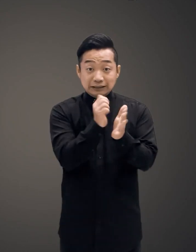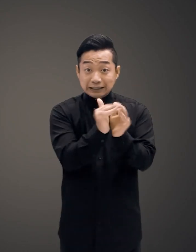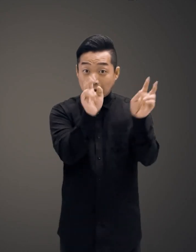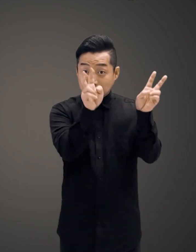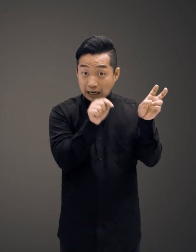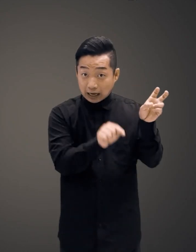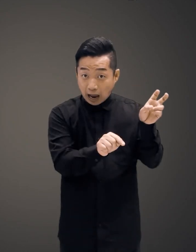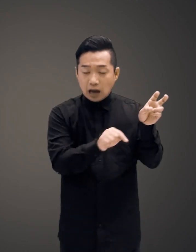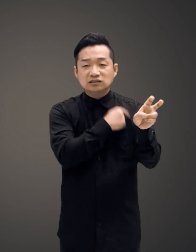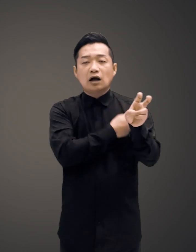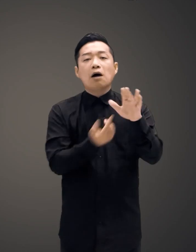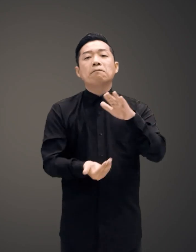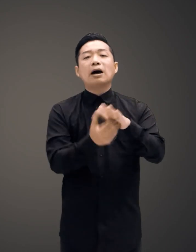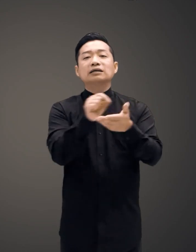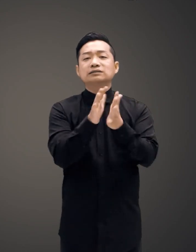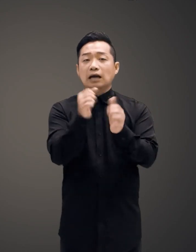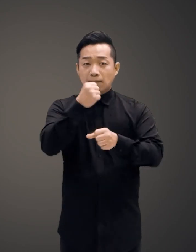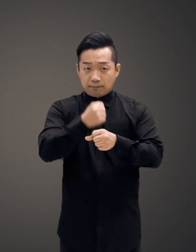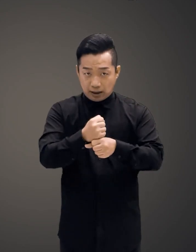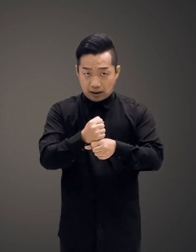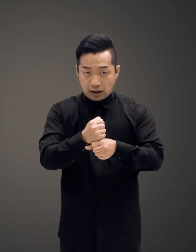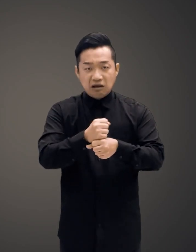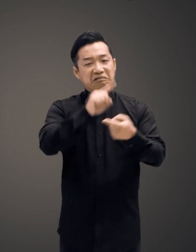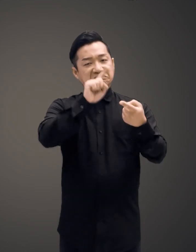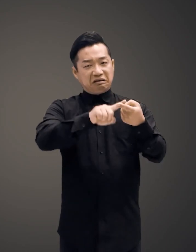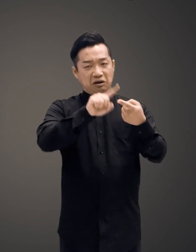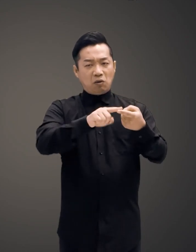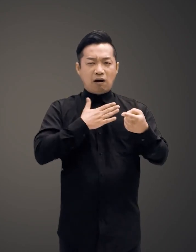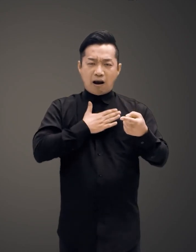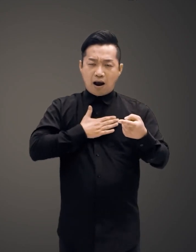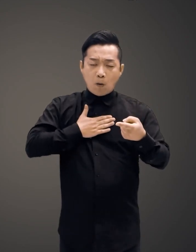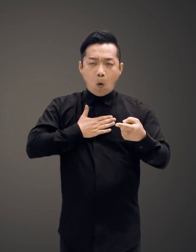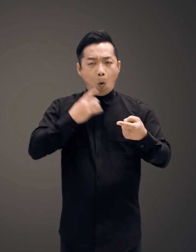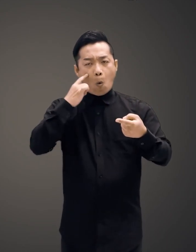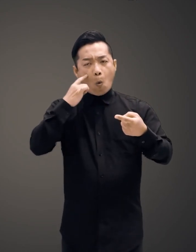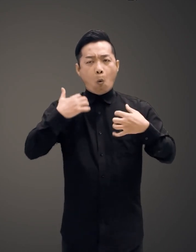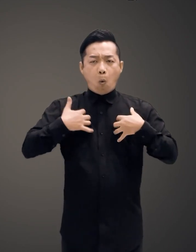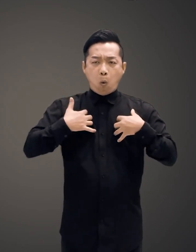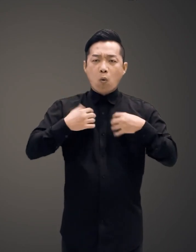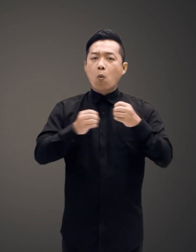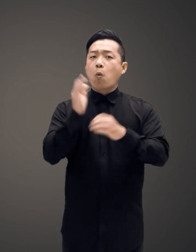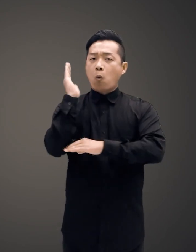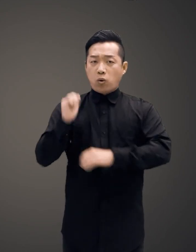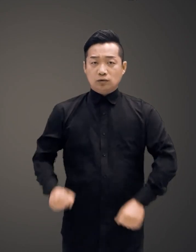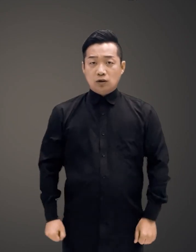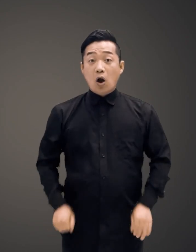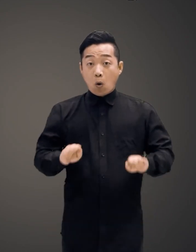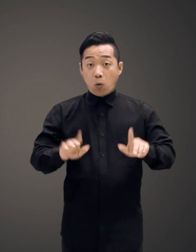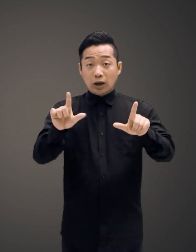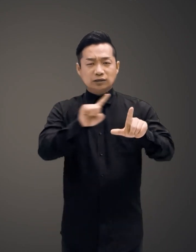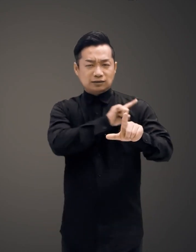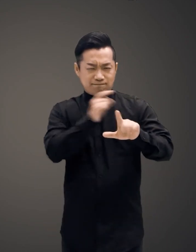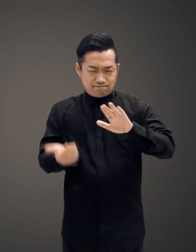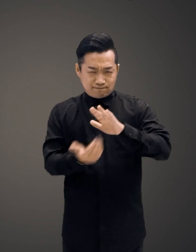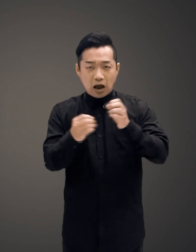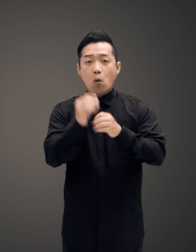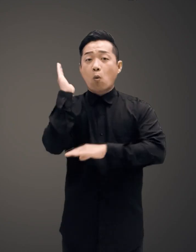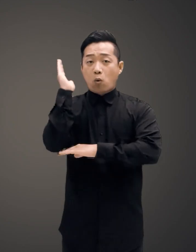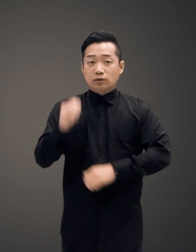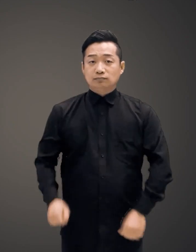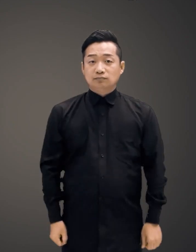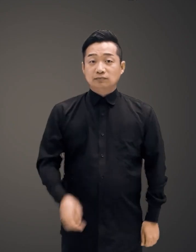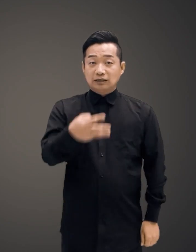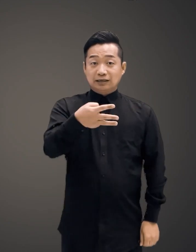자는 기량의 정점에 이른 작가가 빚어낸 날 것 그대로의 감정적이고 흥미진진한 소설이다. 단연코 올해 최고의